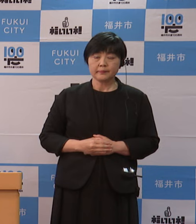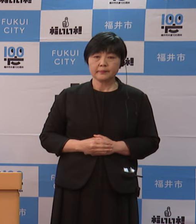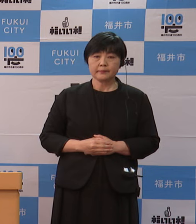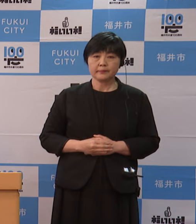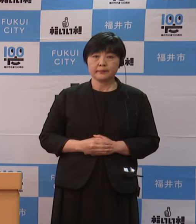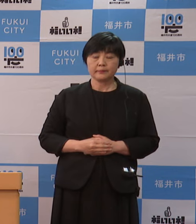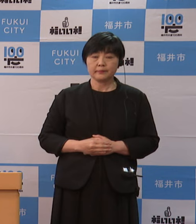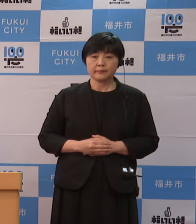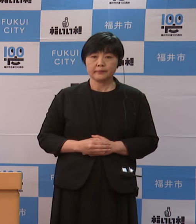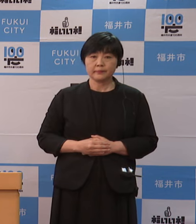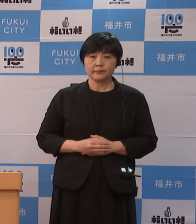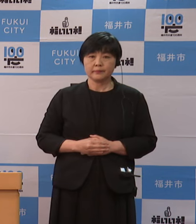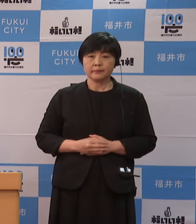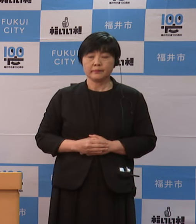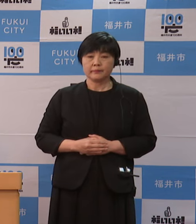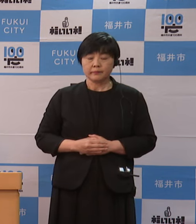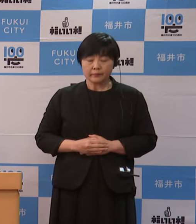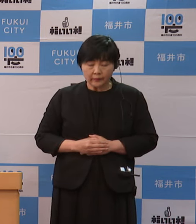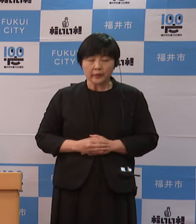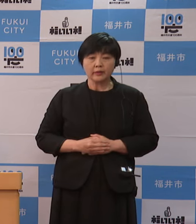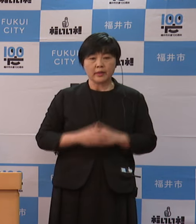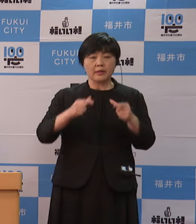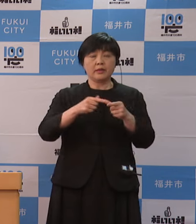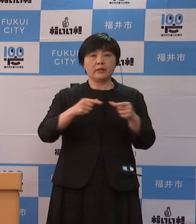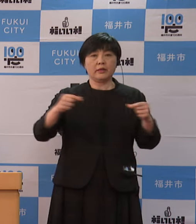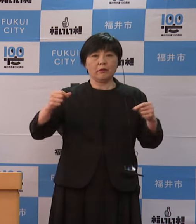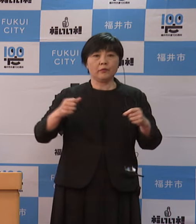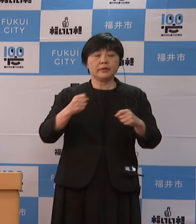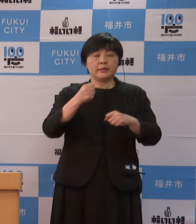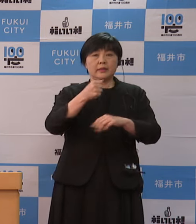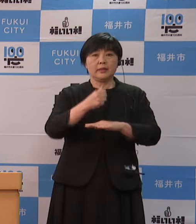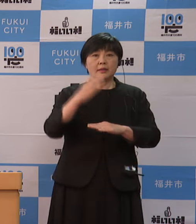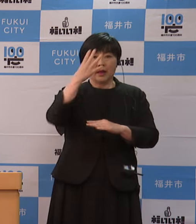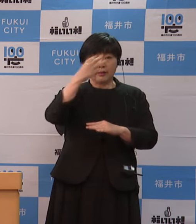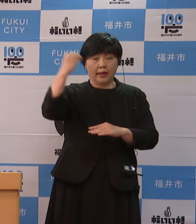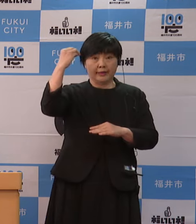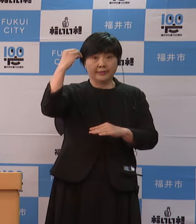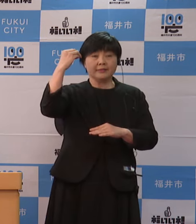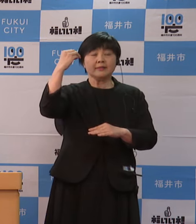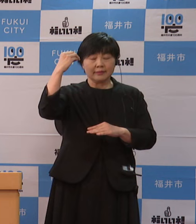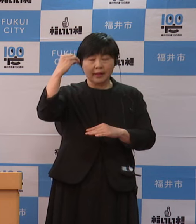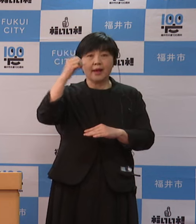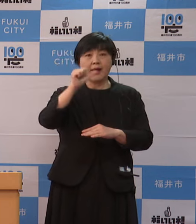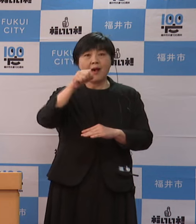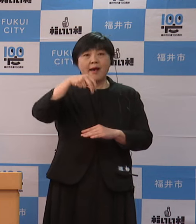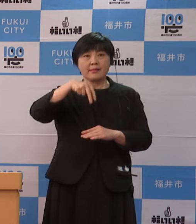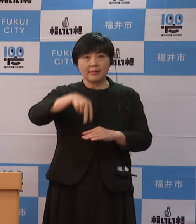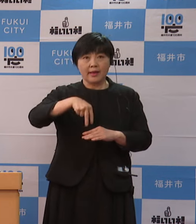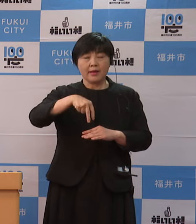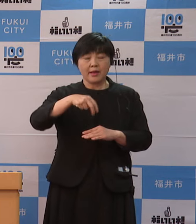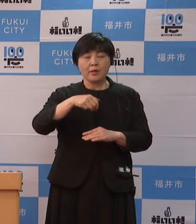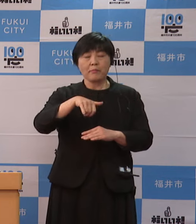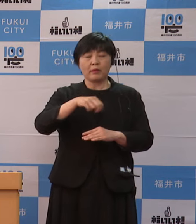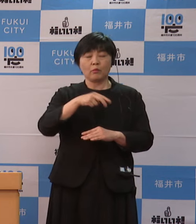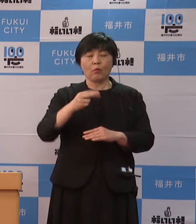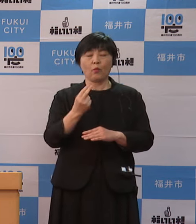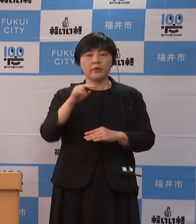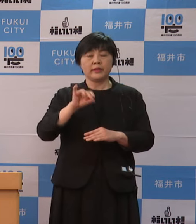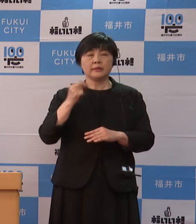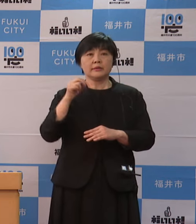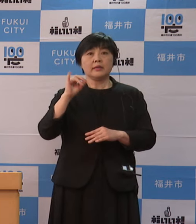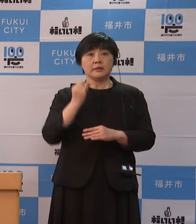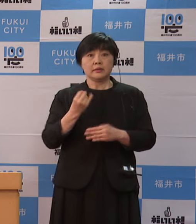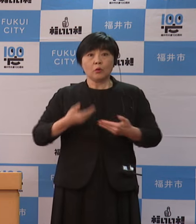中日のスロベニアの大使でありましたアナ・ペトリッチ大使の故郷でありまして